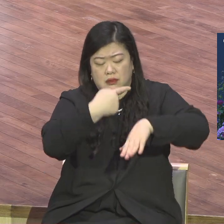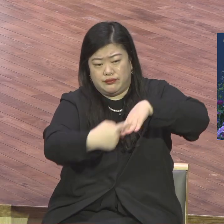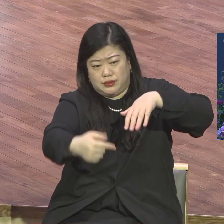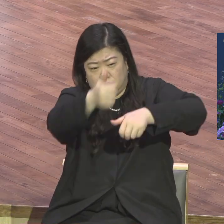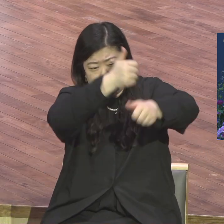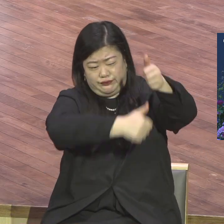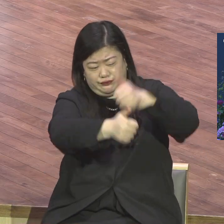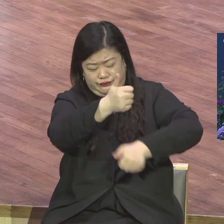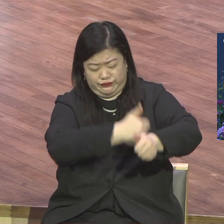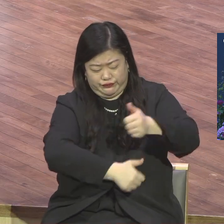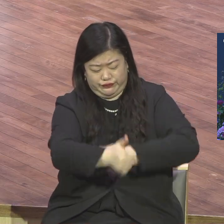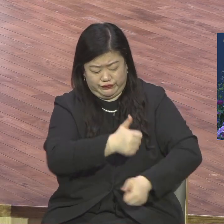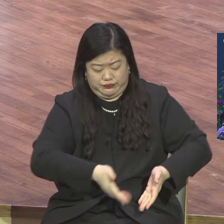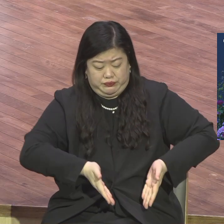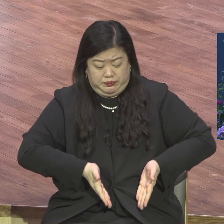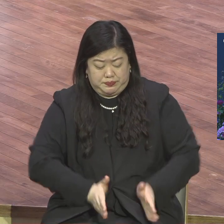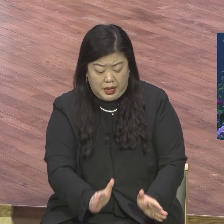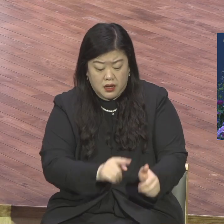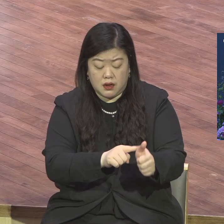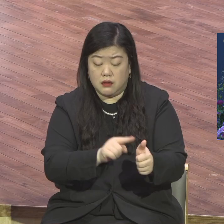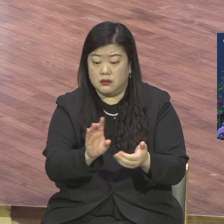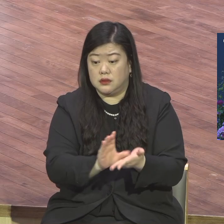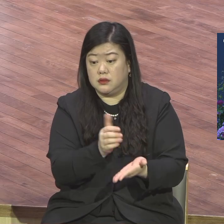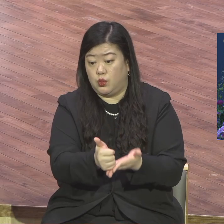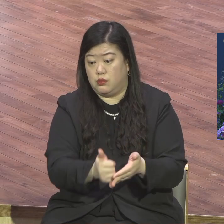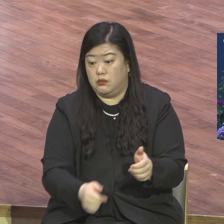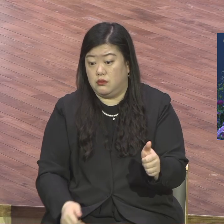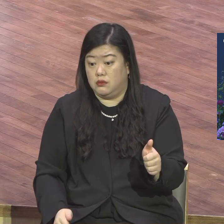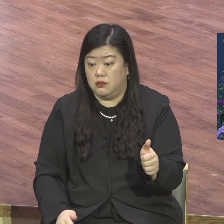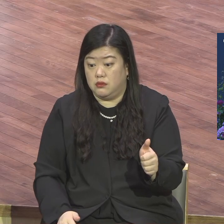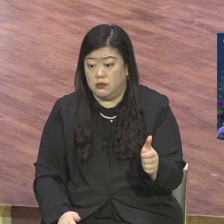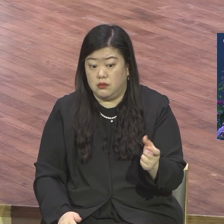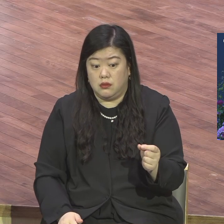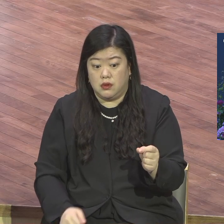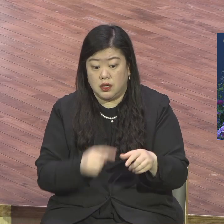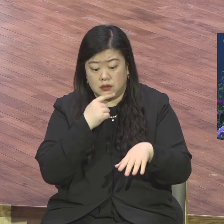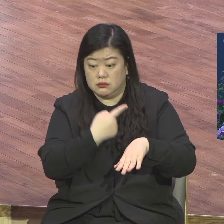통해서 인류를 구원할 메시아까지 보내지 않았냐.